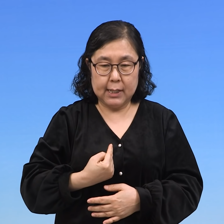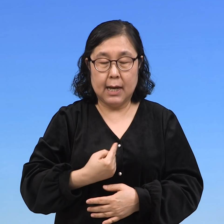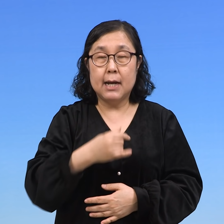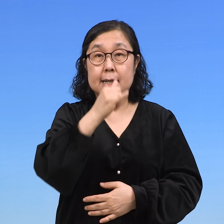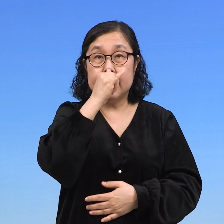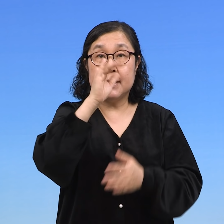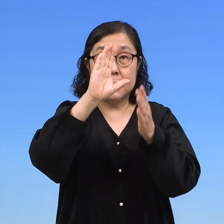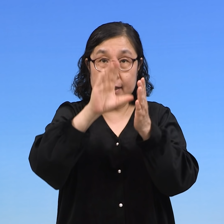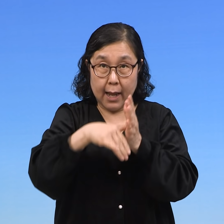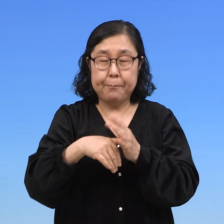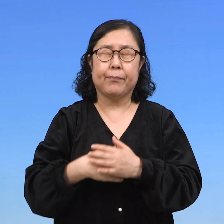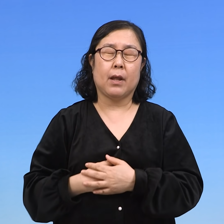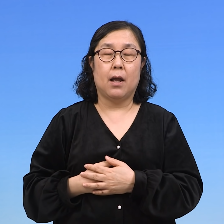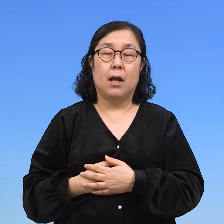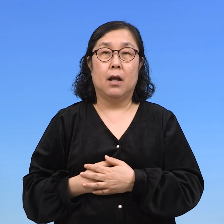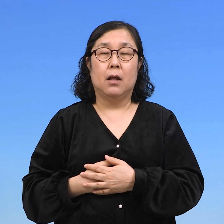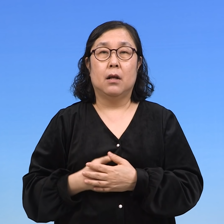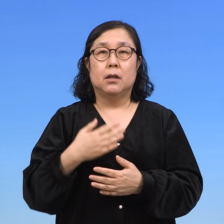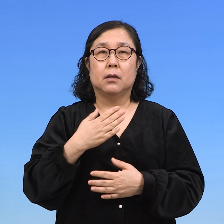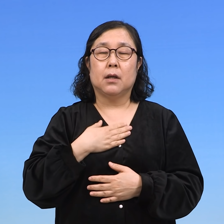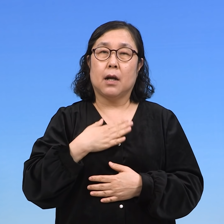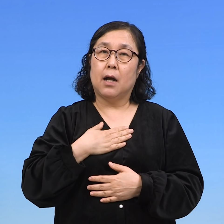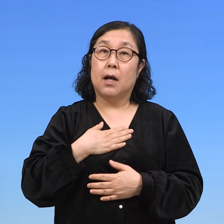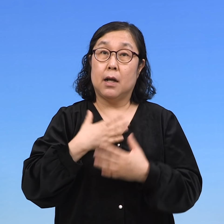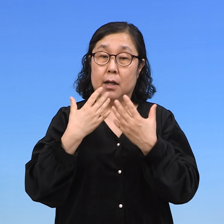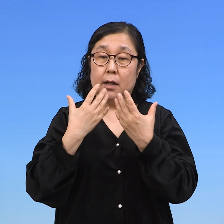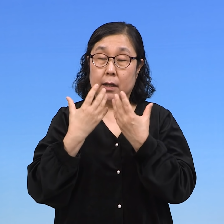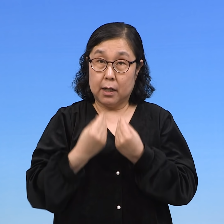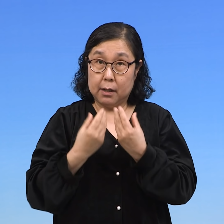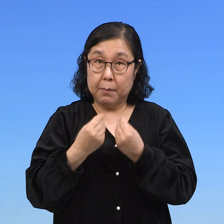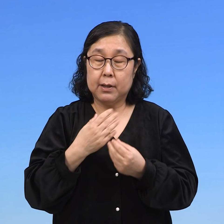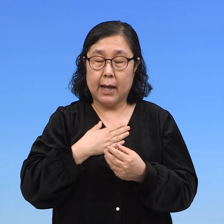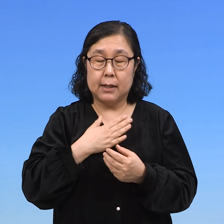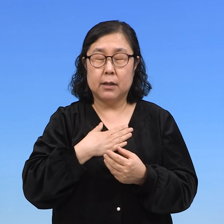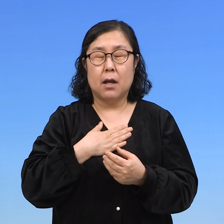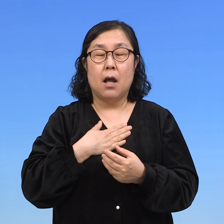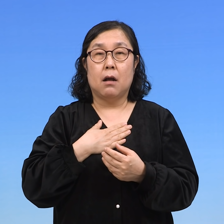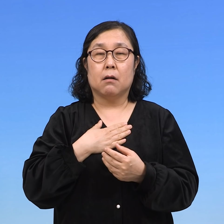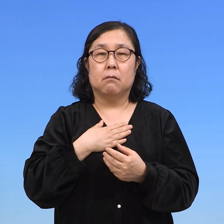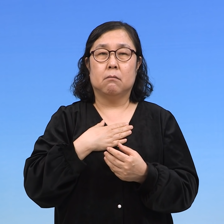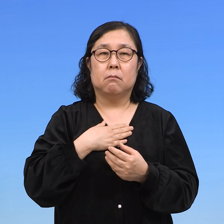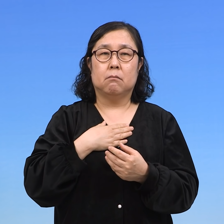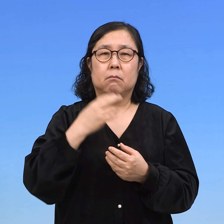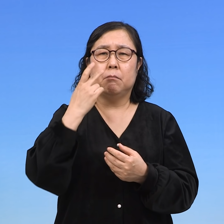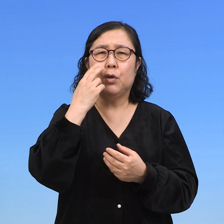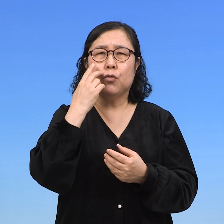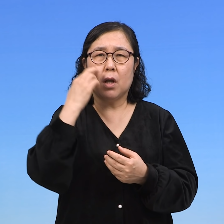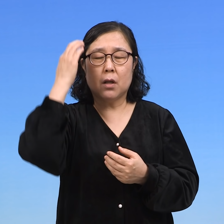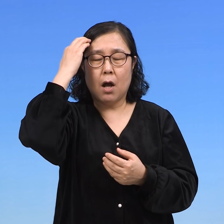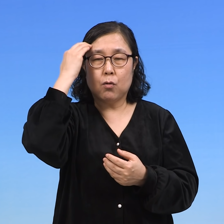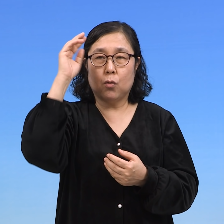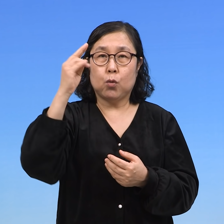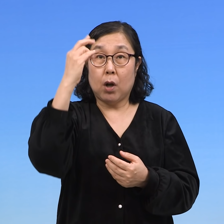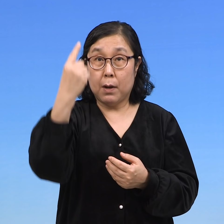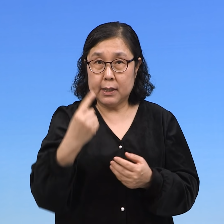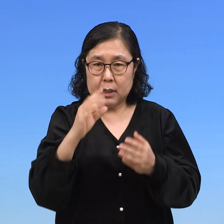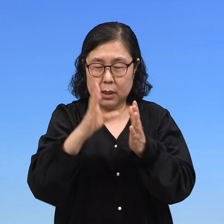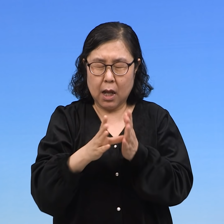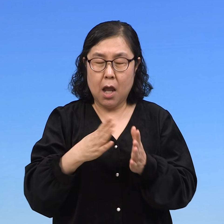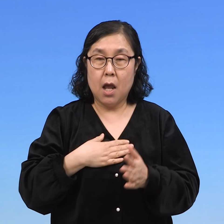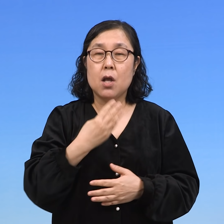이민생활을 끝내고 저 혼자서 한국으로 되돌아왔을 때 서울 생활이 단